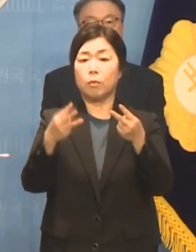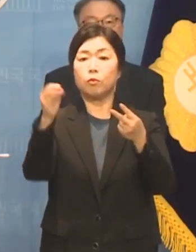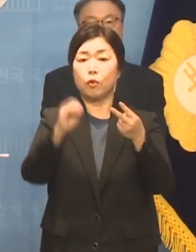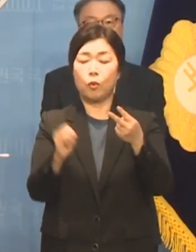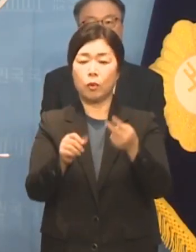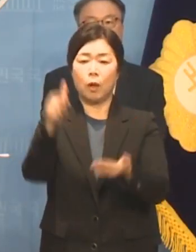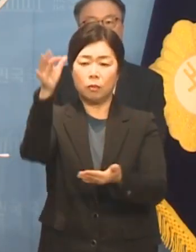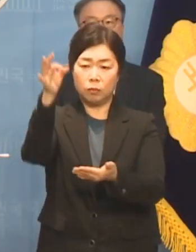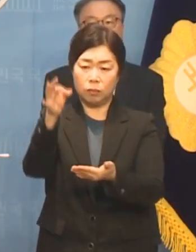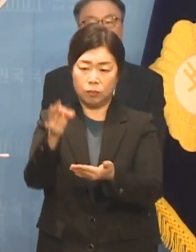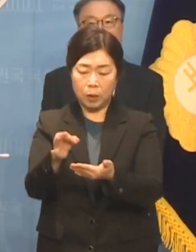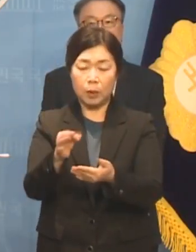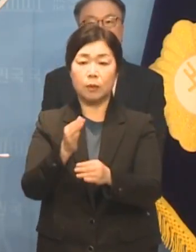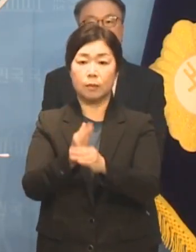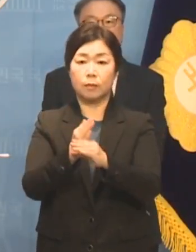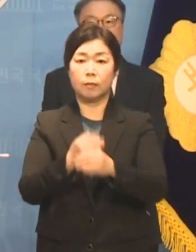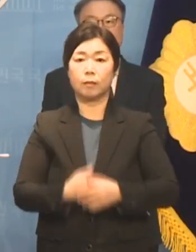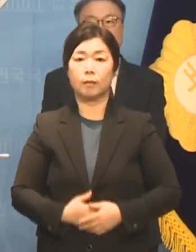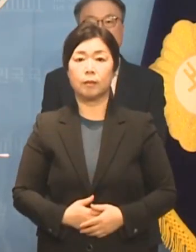52.3%까지 낮아질 전망입니다.